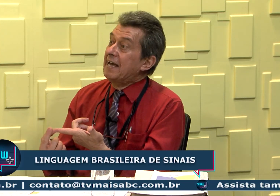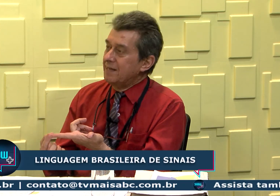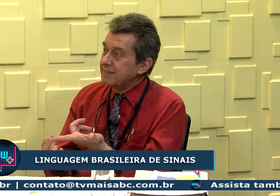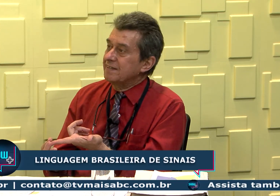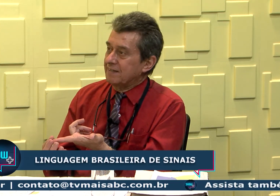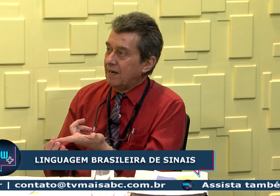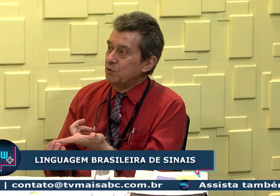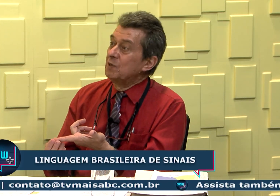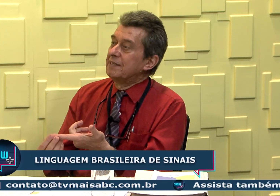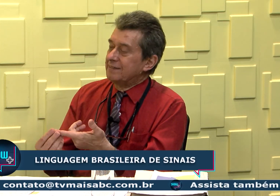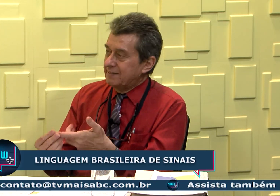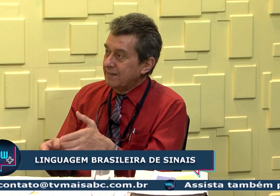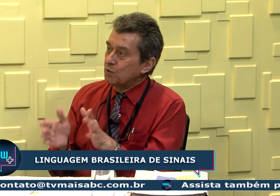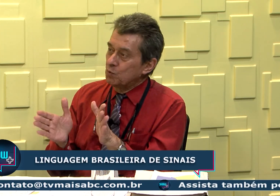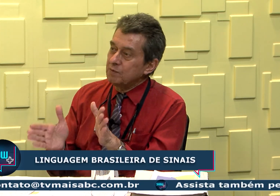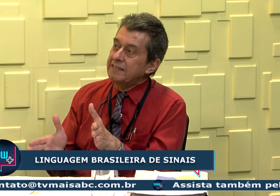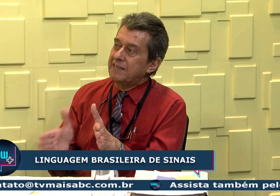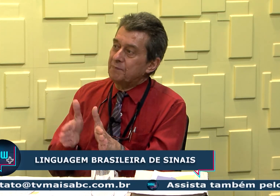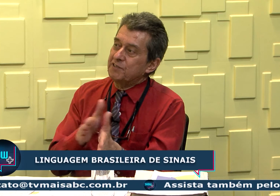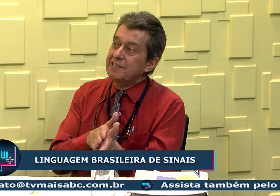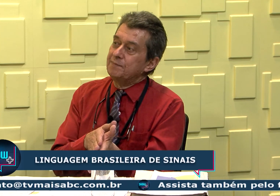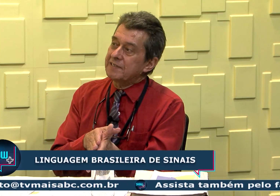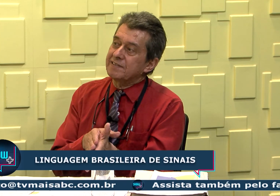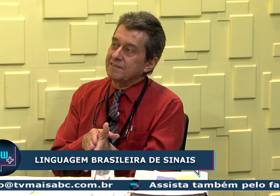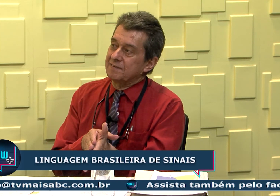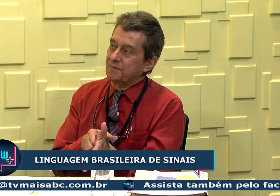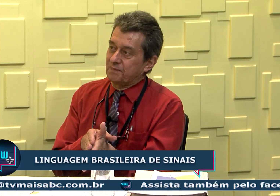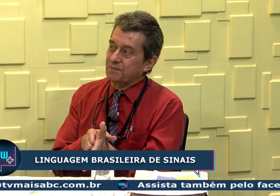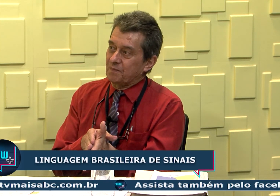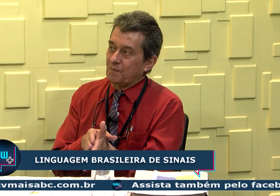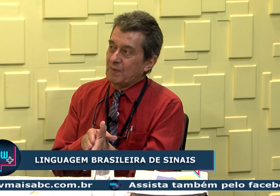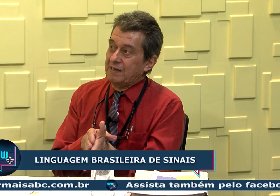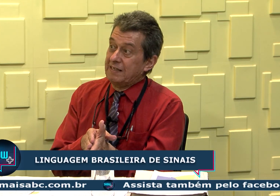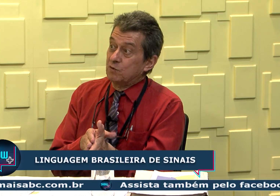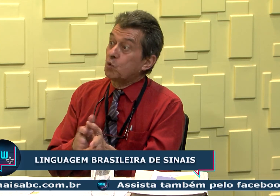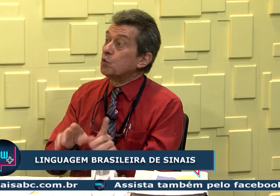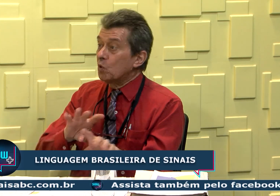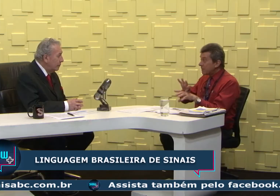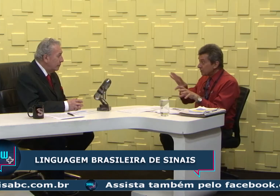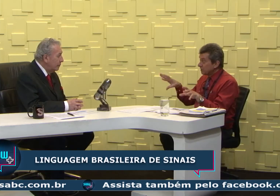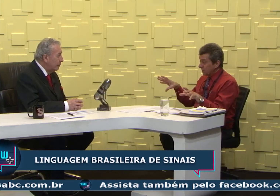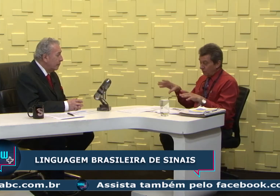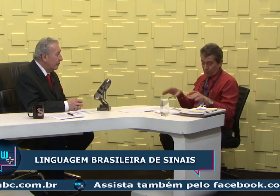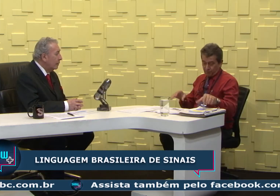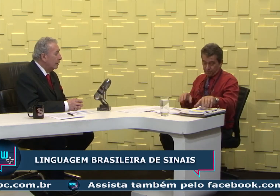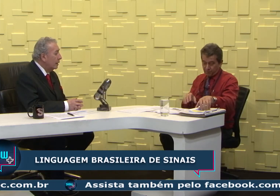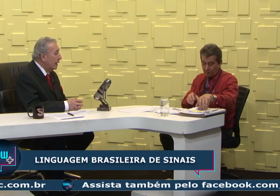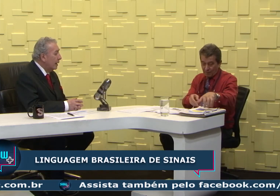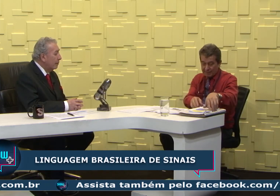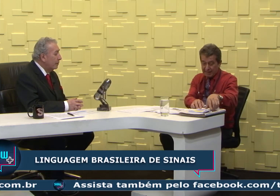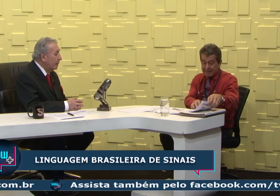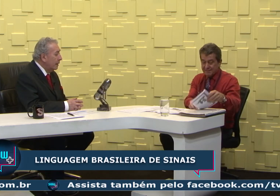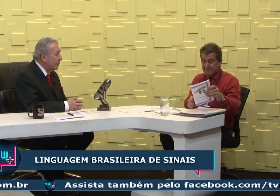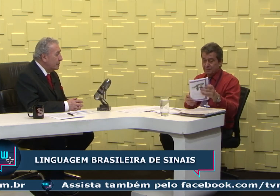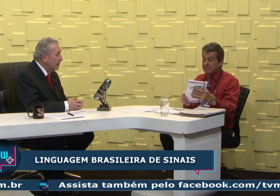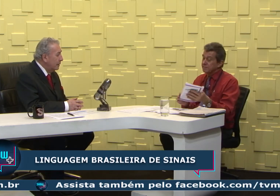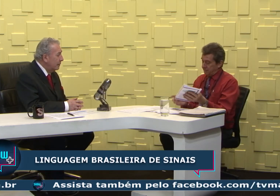necessário ter um intérprete de libras todo todo o comércio em geral da assembléia